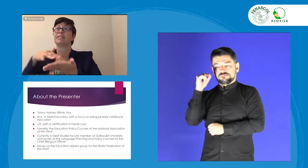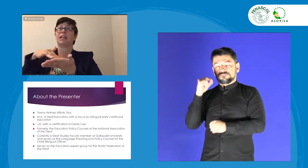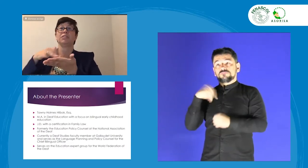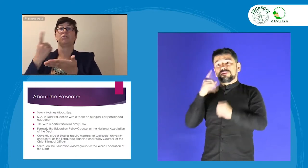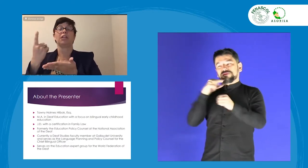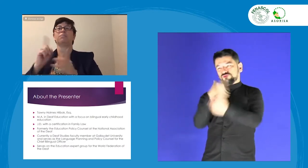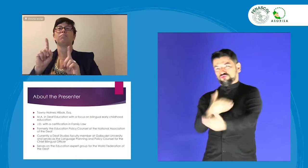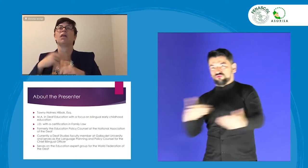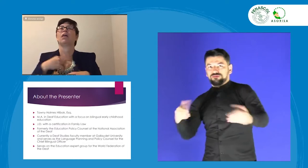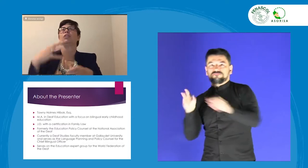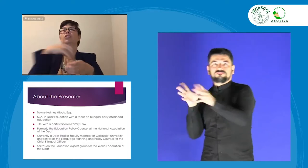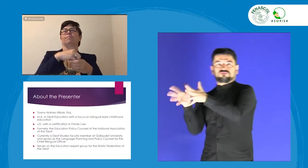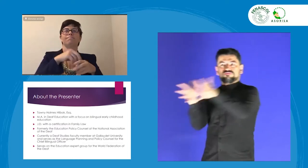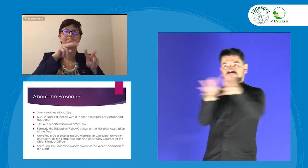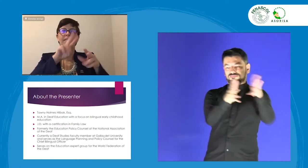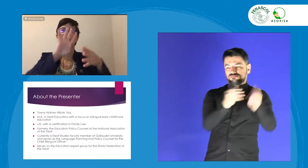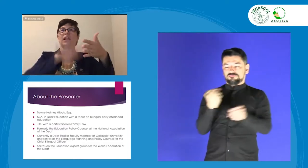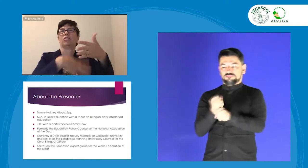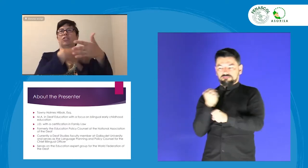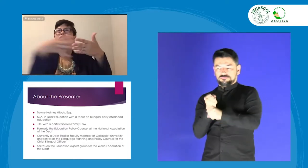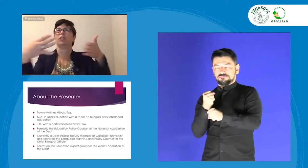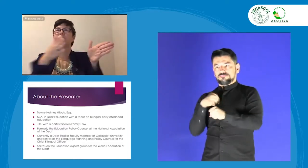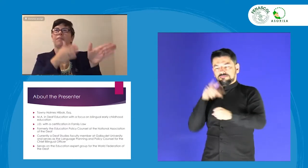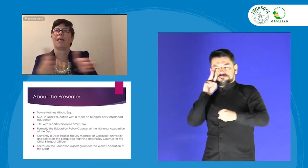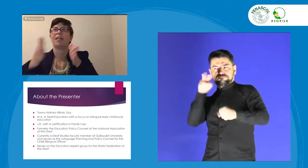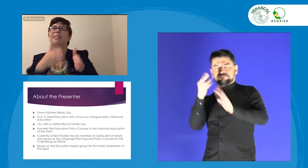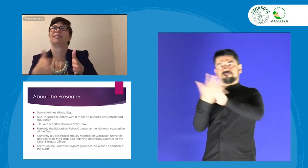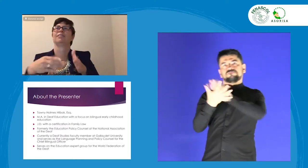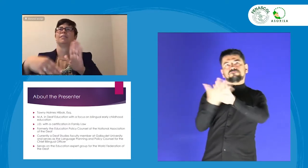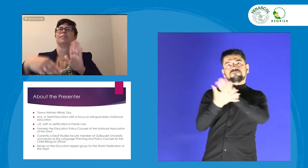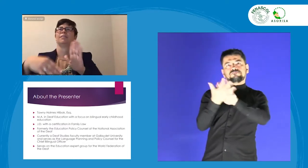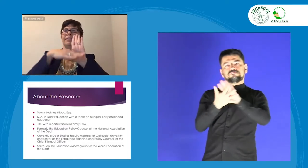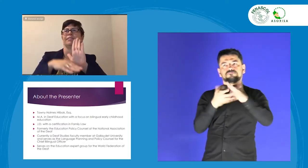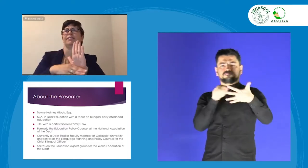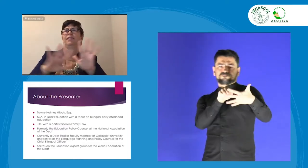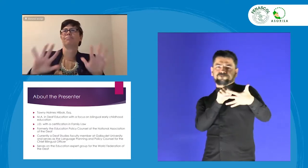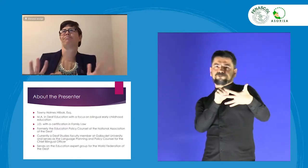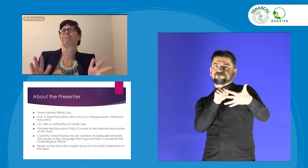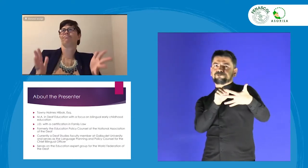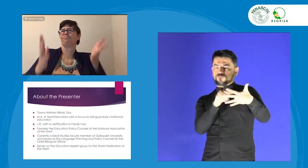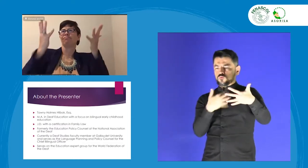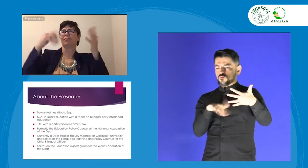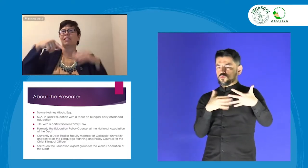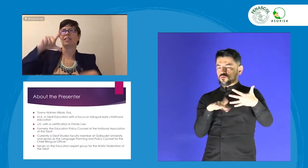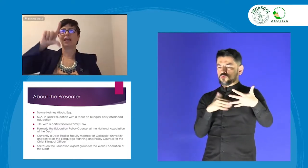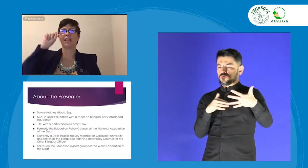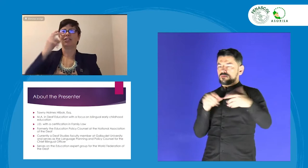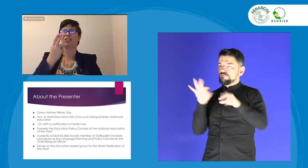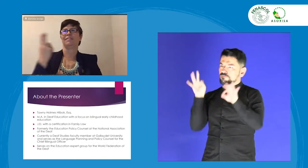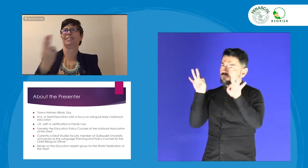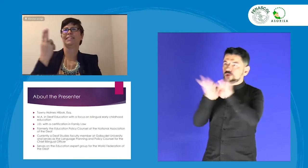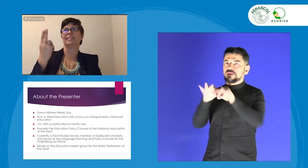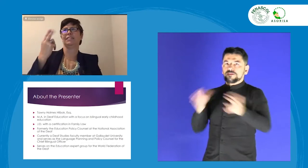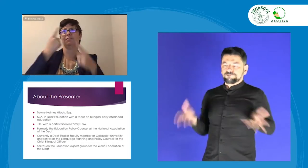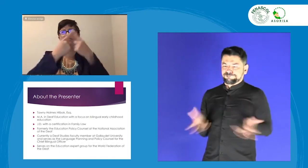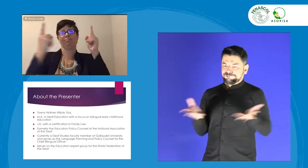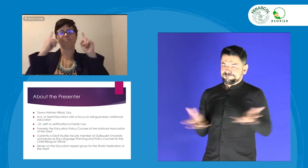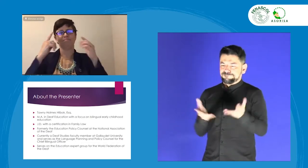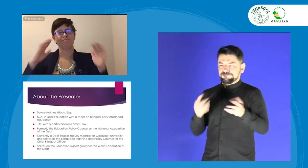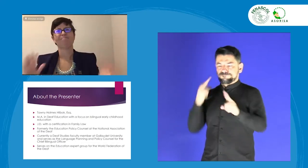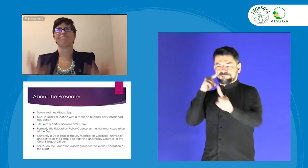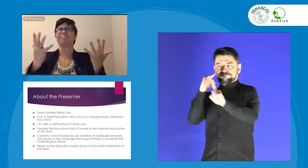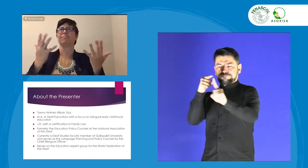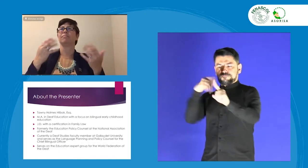actualmente estoy trabajando en la Universidad de Gallaudet en lo que tiene que ver con planeación lingüística y del corpus aquí en